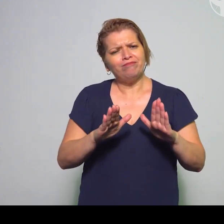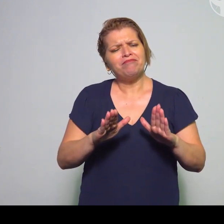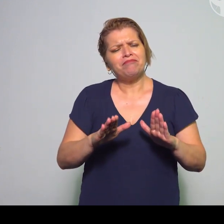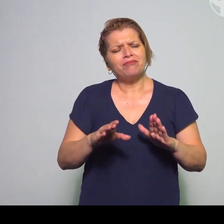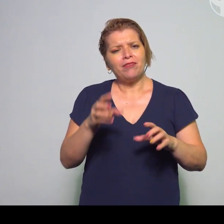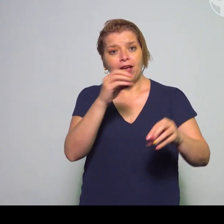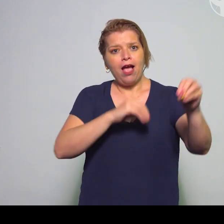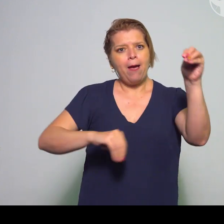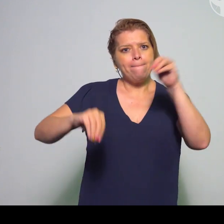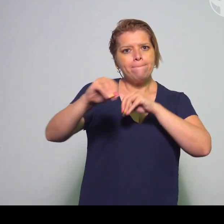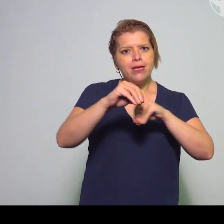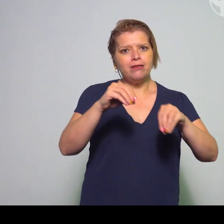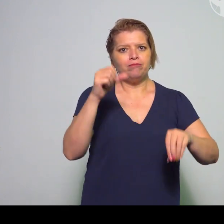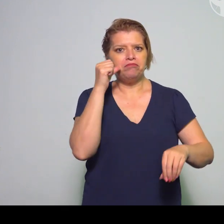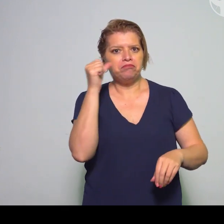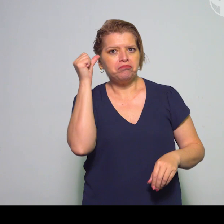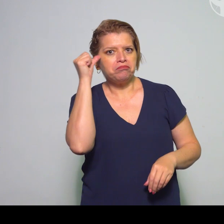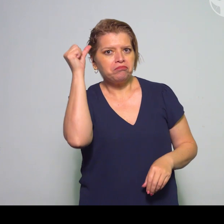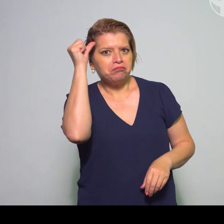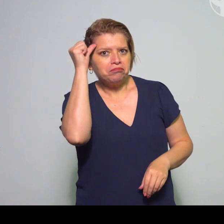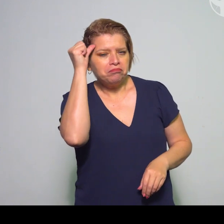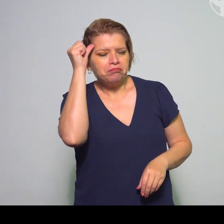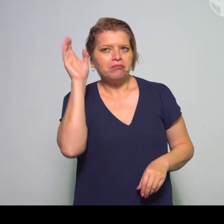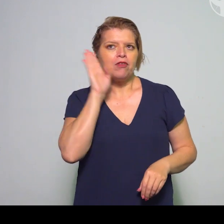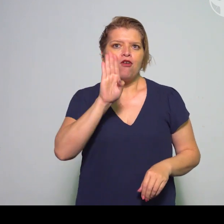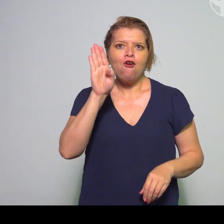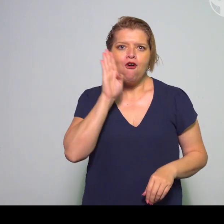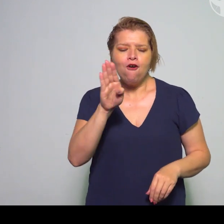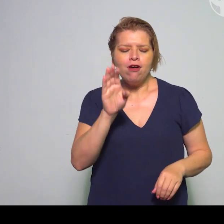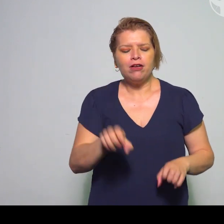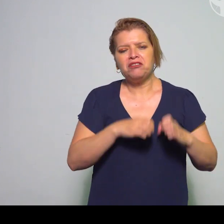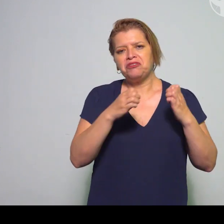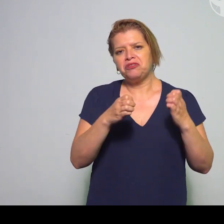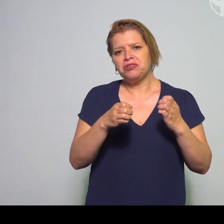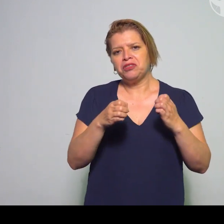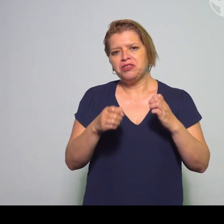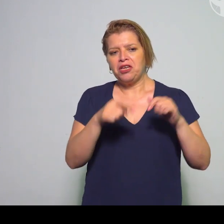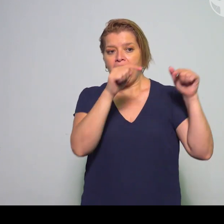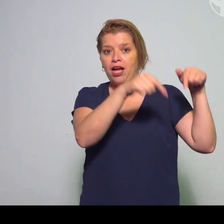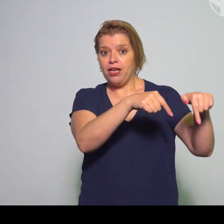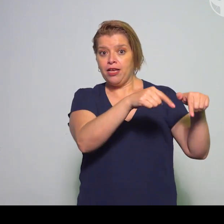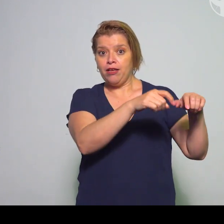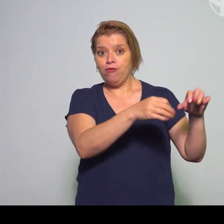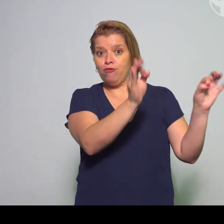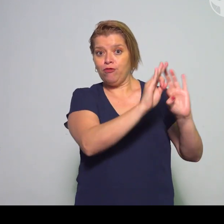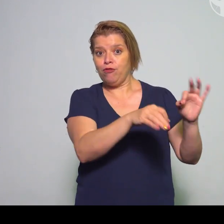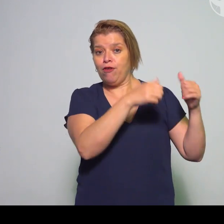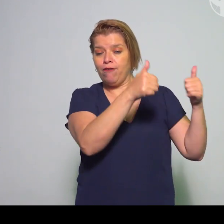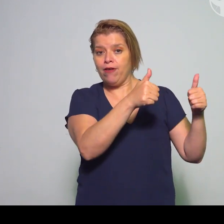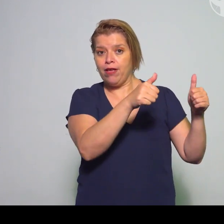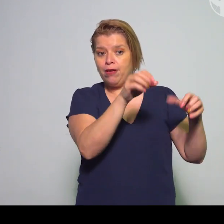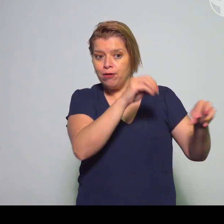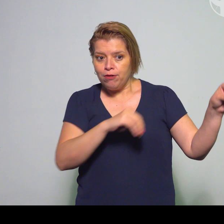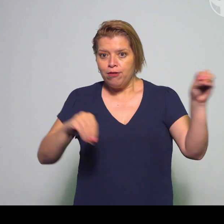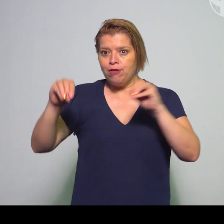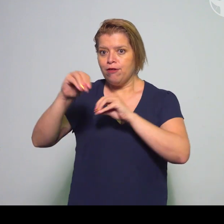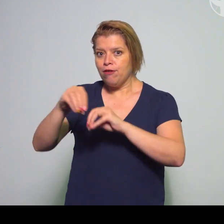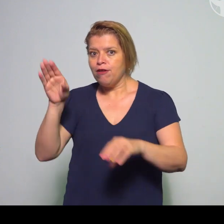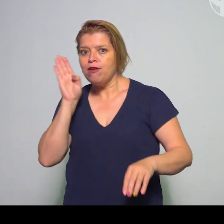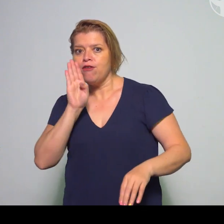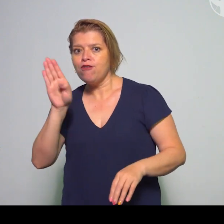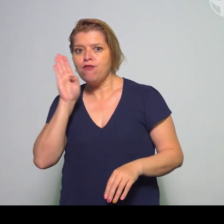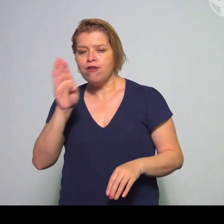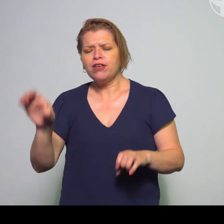hijos pasan de la niñez a la adolescencia con todo lo que esto conlleva, podemos pasar de dejar de funcionar bien porque viene esa crisis